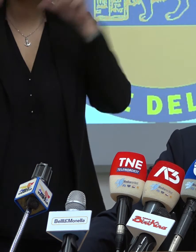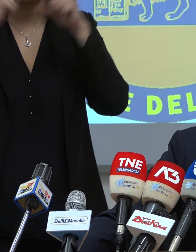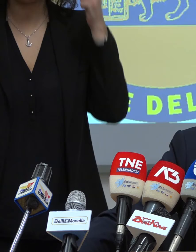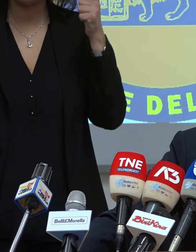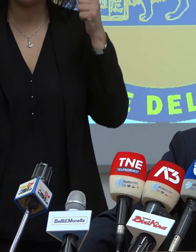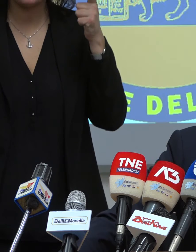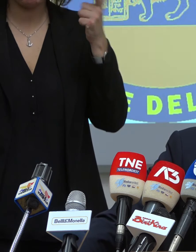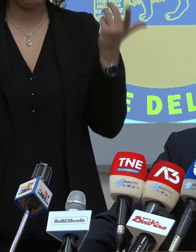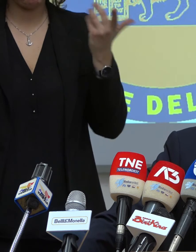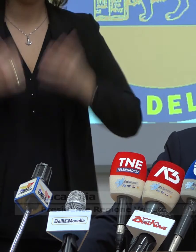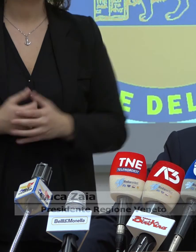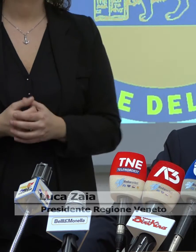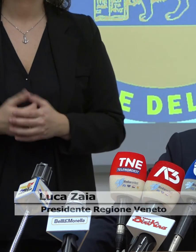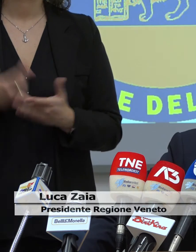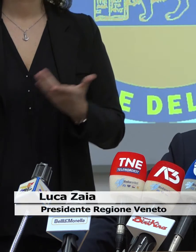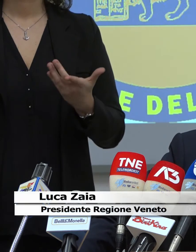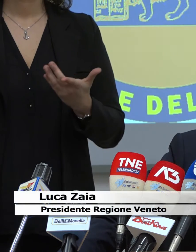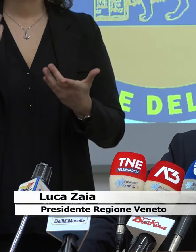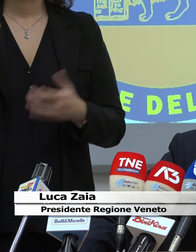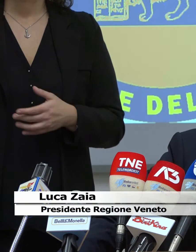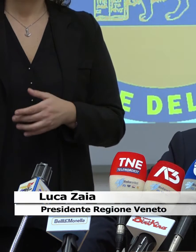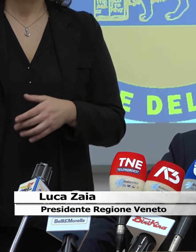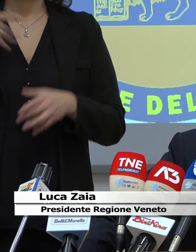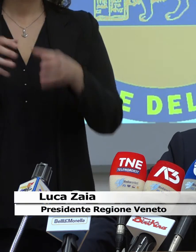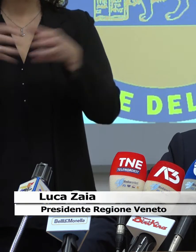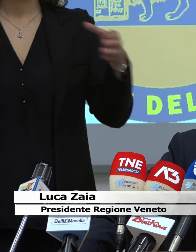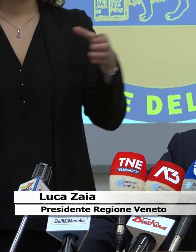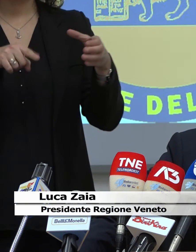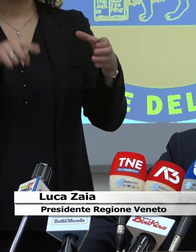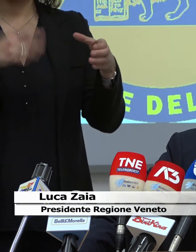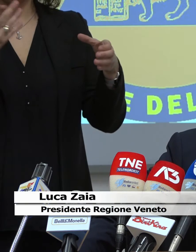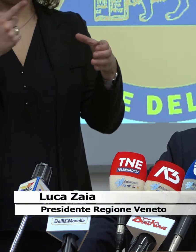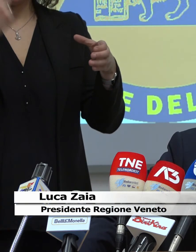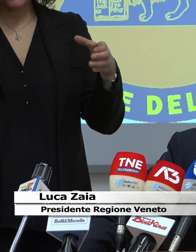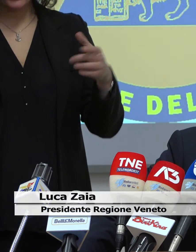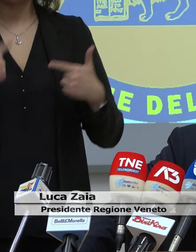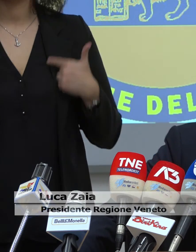allora Franceschi, mi dice te ne regalo 13 milioni, devo dire di no perché faccio parte